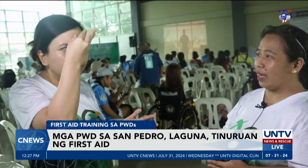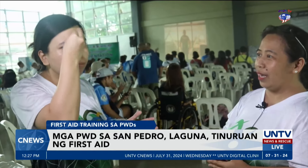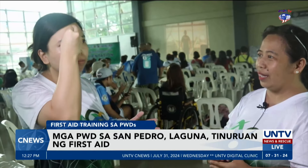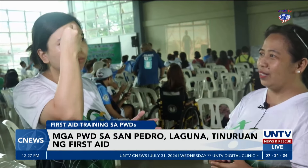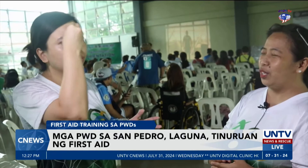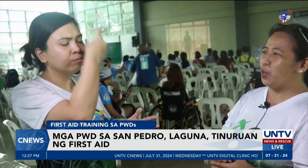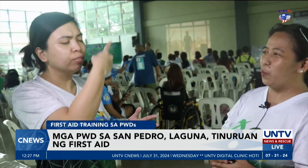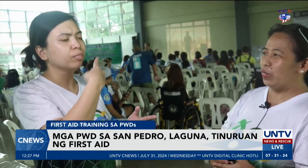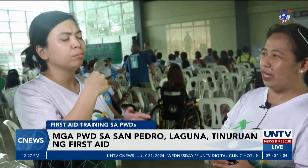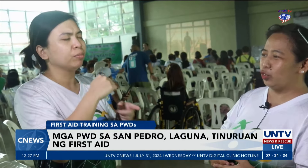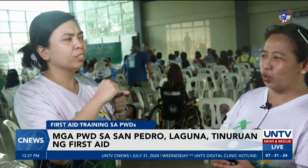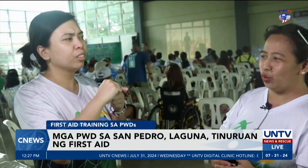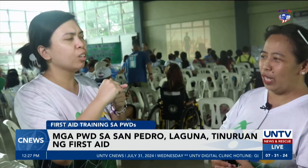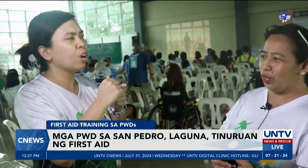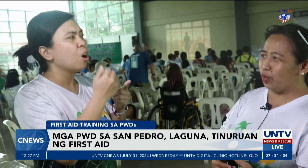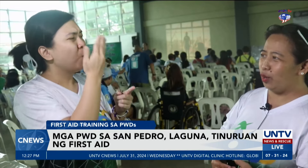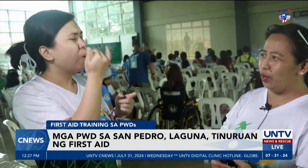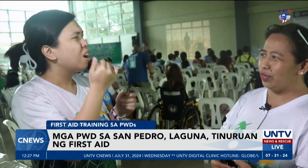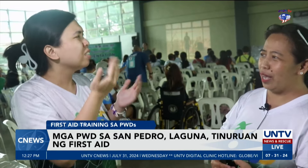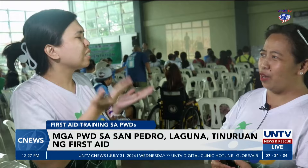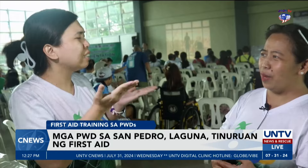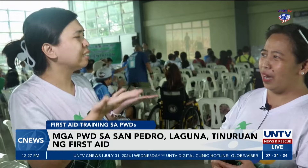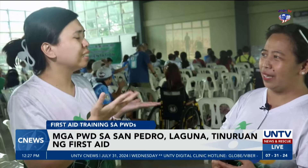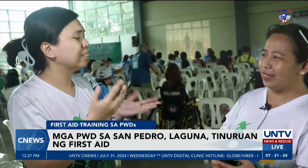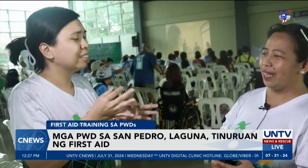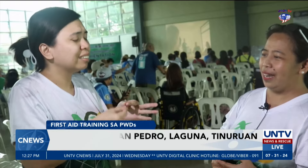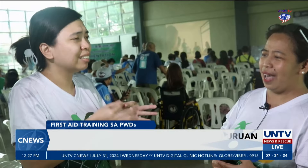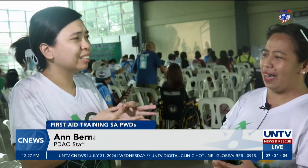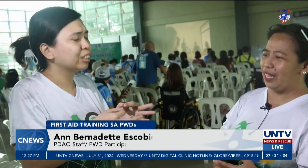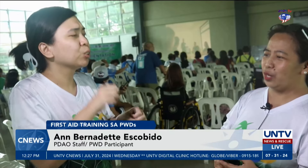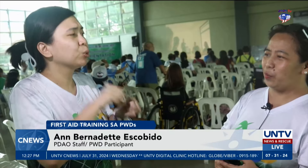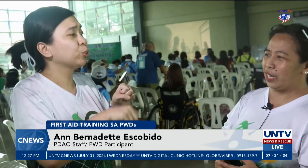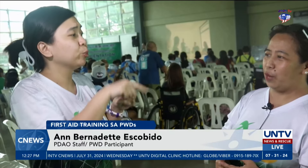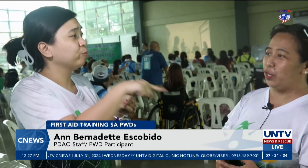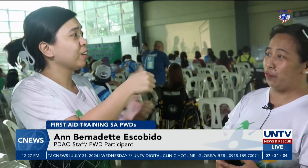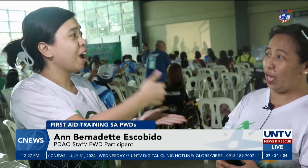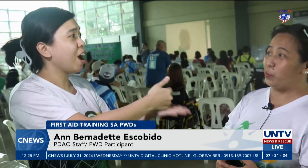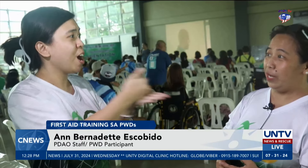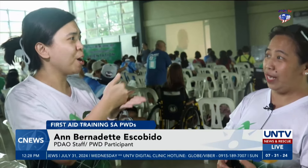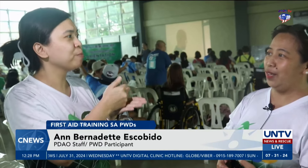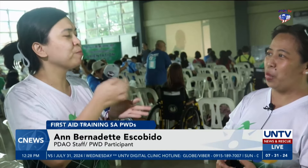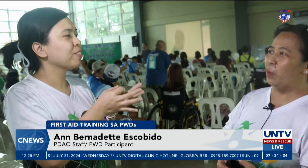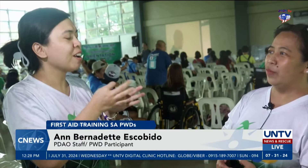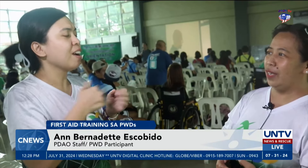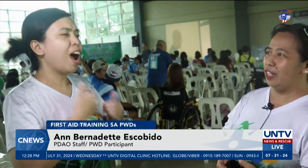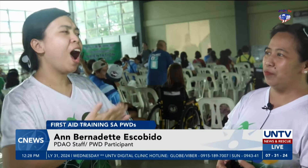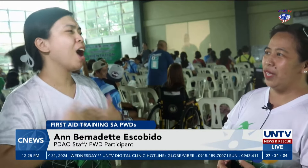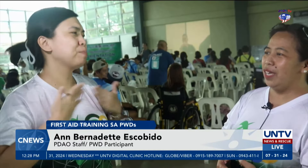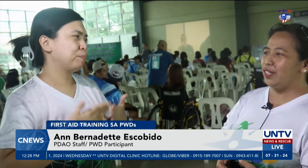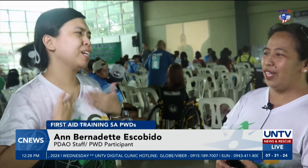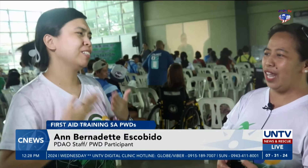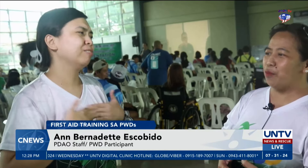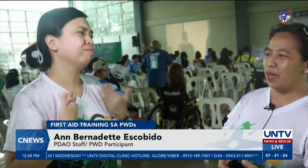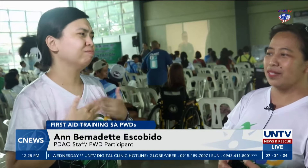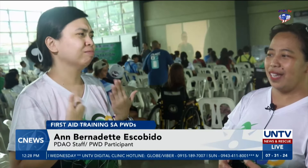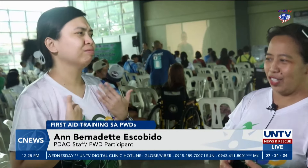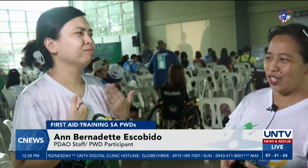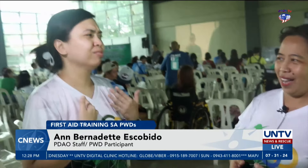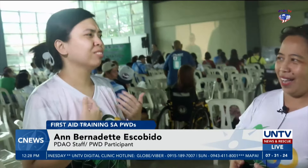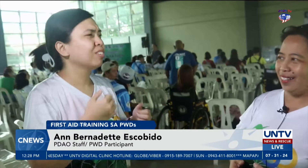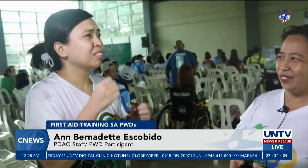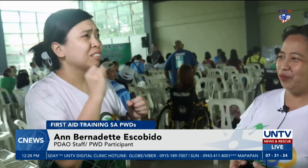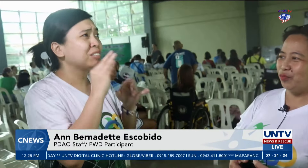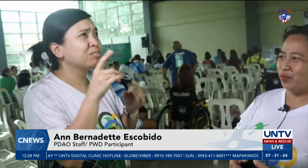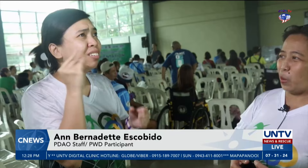Nakatulong sa akin, natutunan ko na bakit kailangan ng maraming family help. Hindi lang